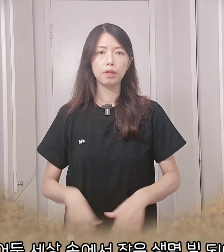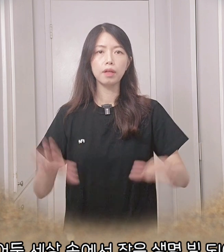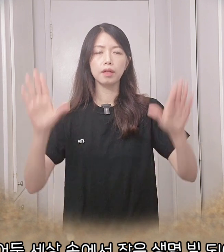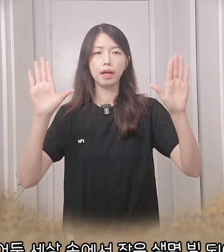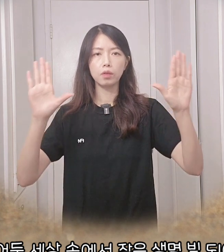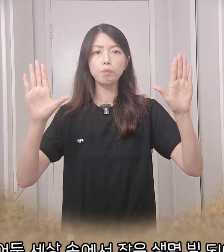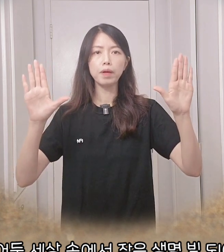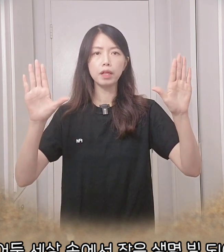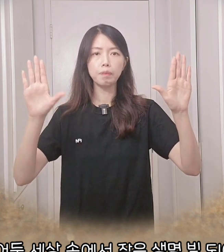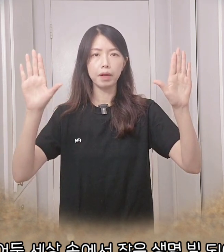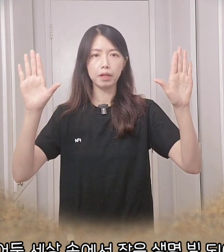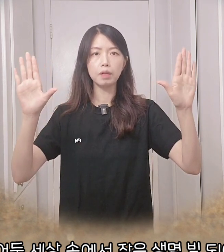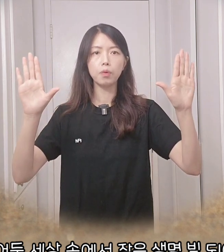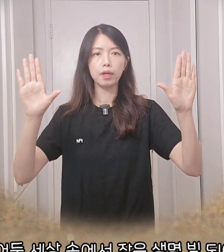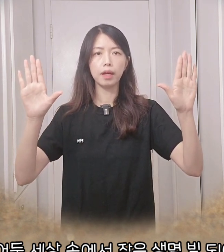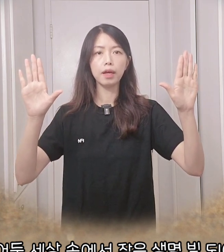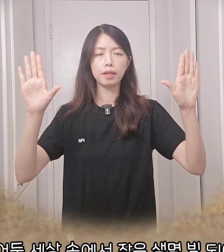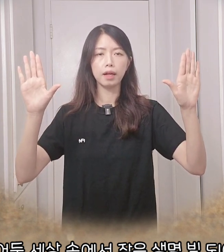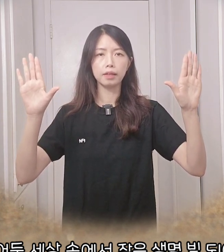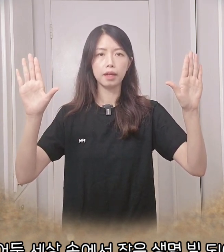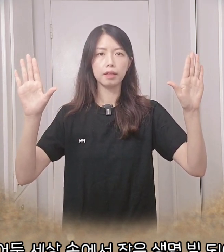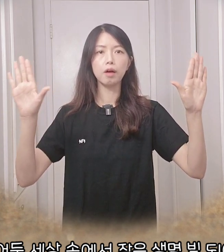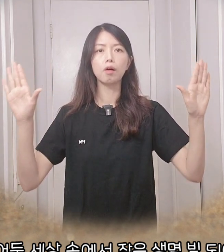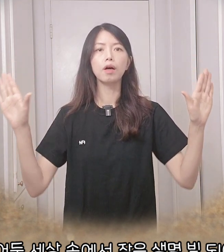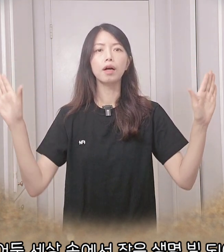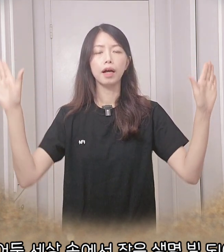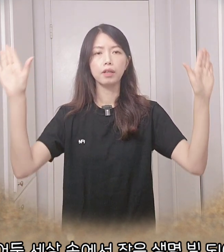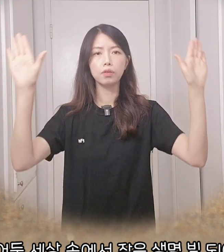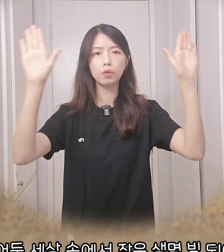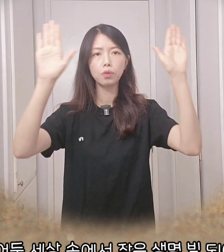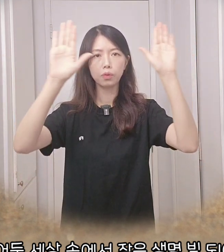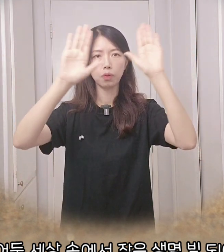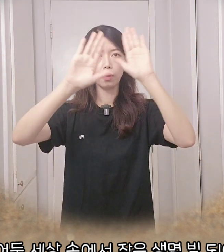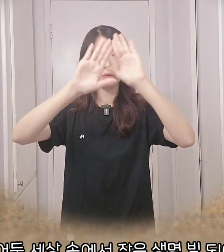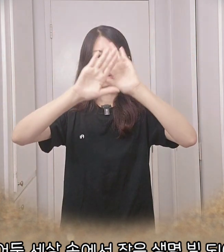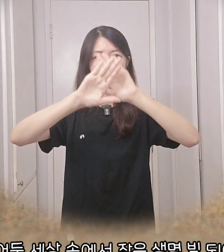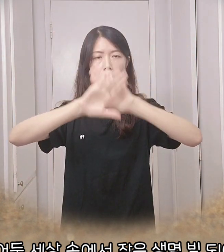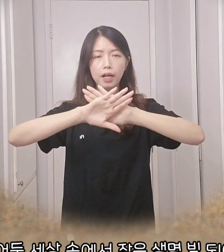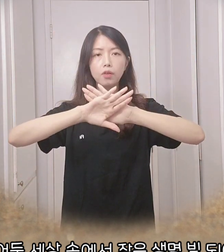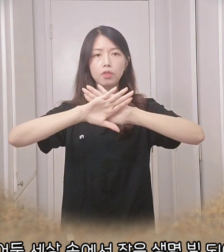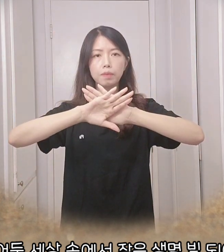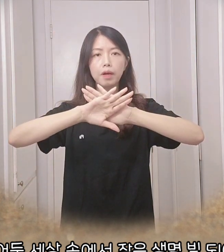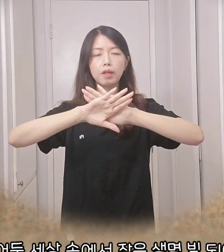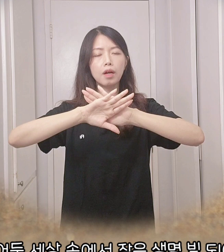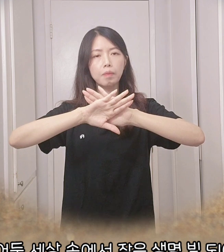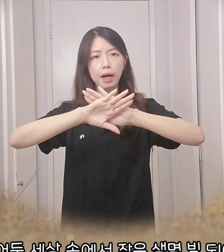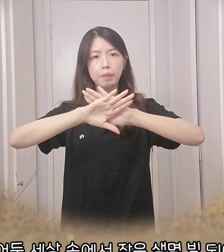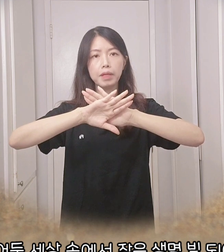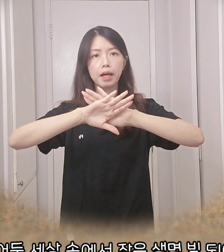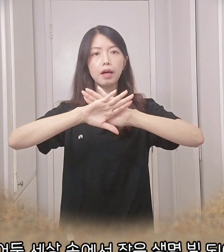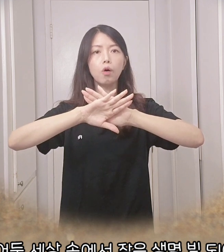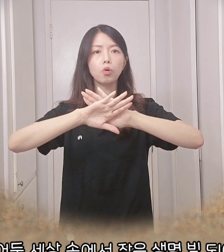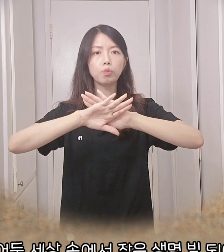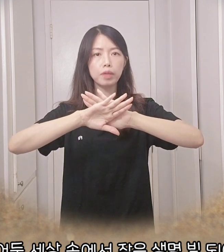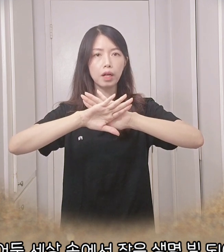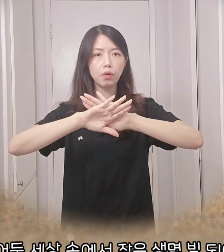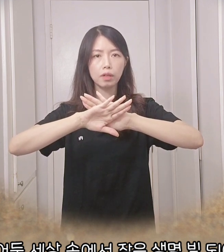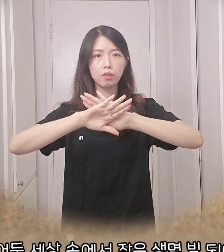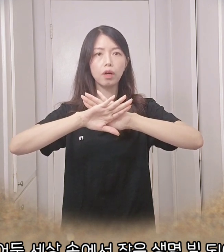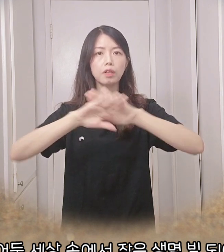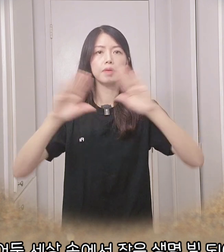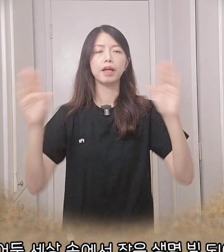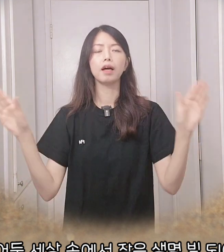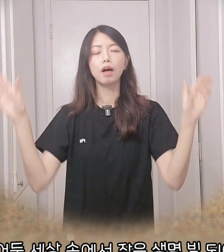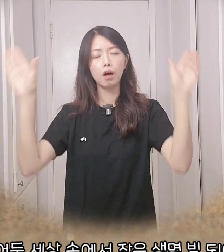뜻의 수어는 양손바닥이 밖을 보이게 이 상태에서 안쪽으로 얼굴 쪽에서 가려주시면 밤이나 어둡다라고 한